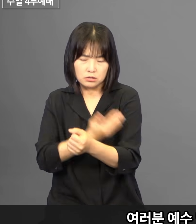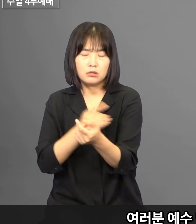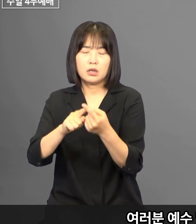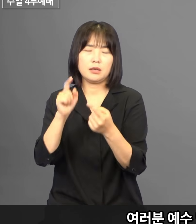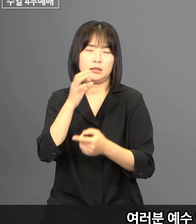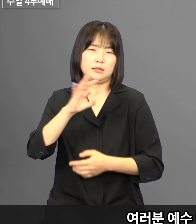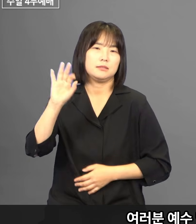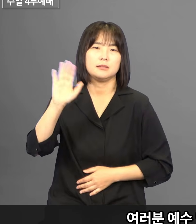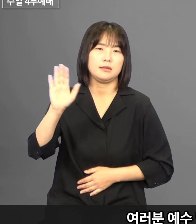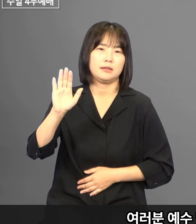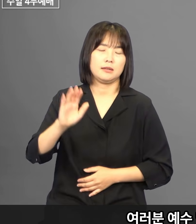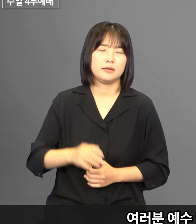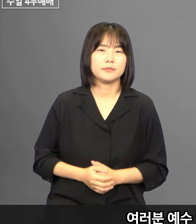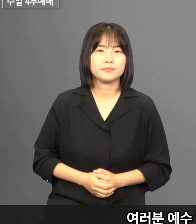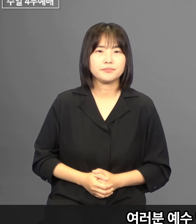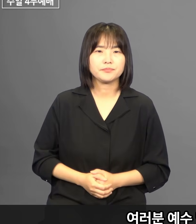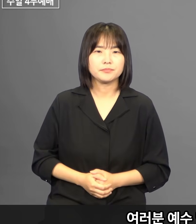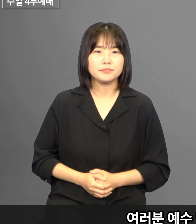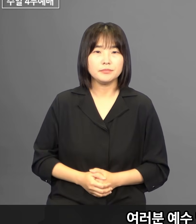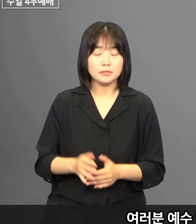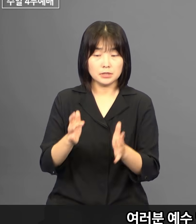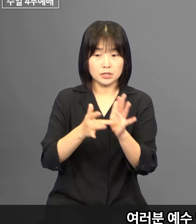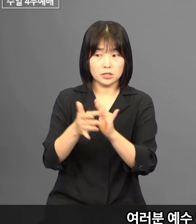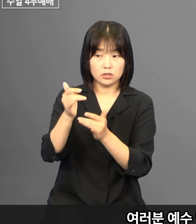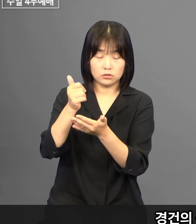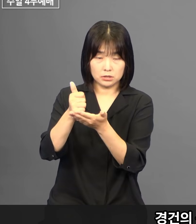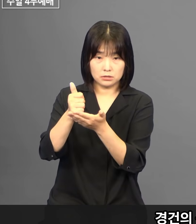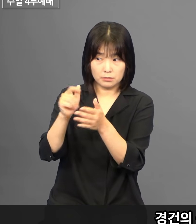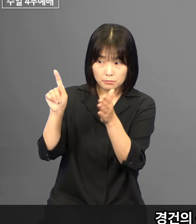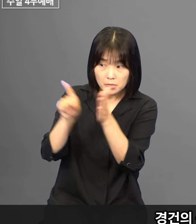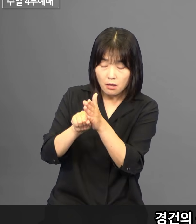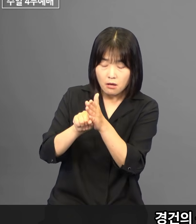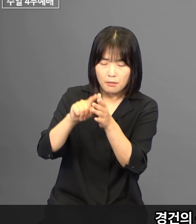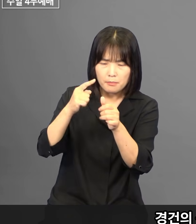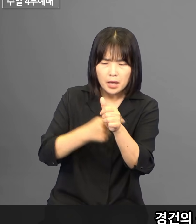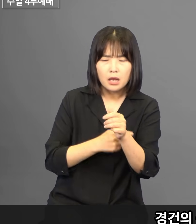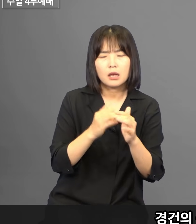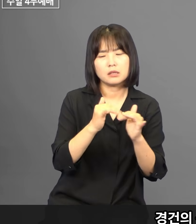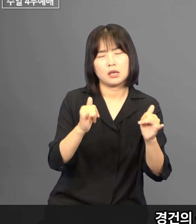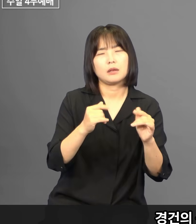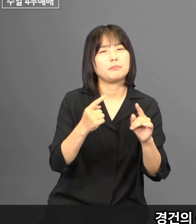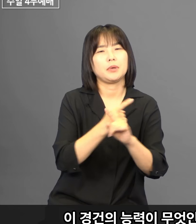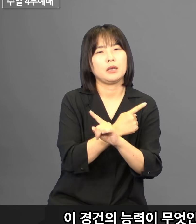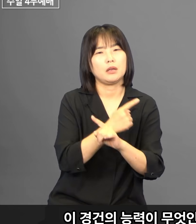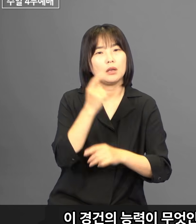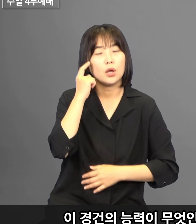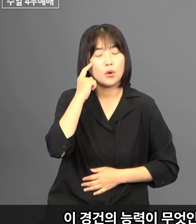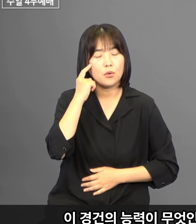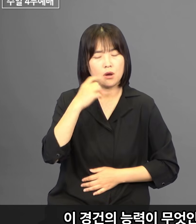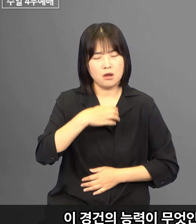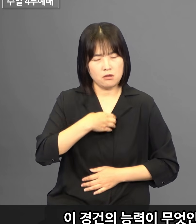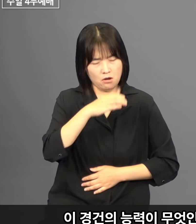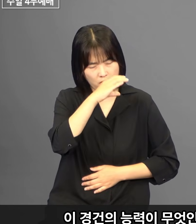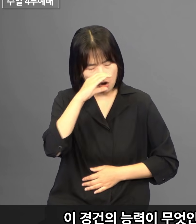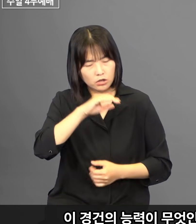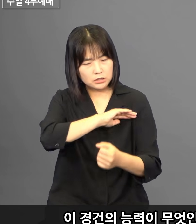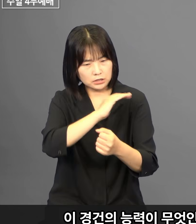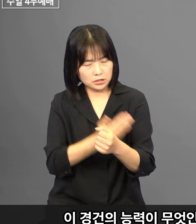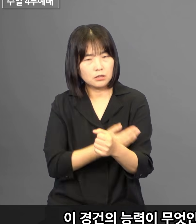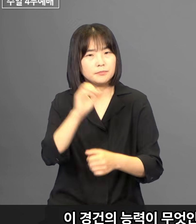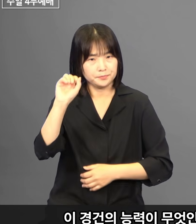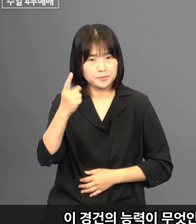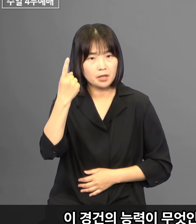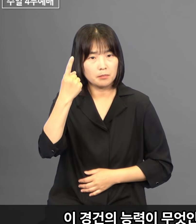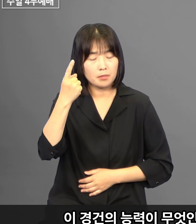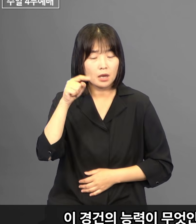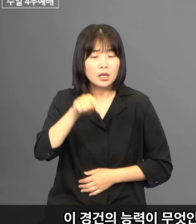여러분, 예수 믿으면 사람 바뀌어요. 경건의 능력 때문입니다. 이 경건의 능력이